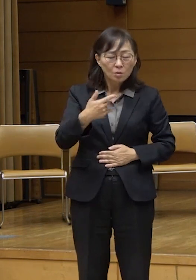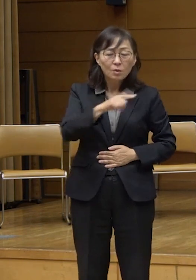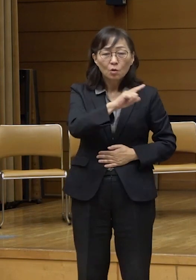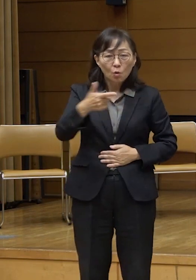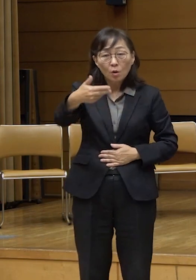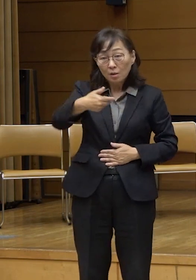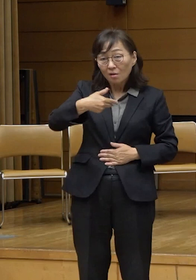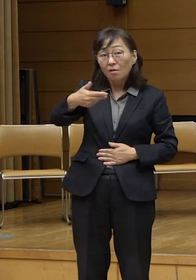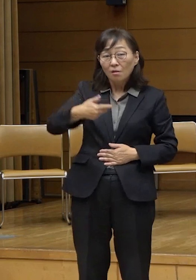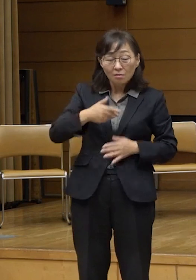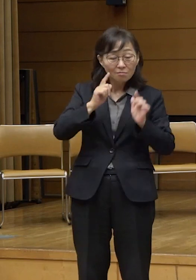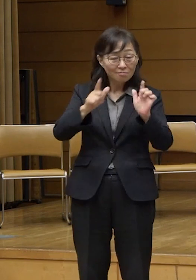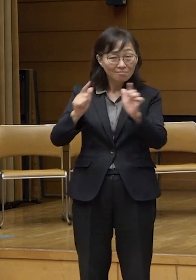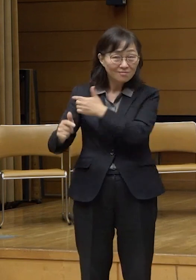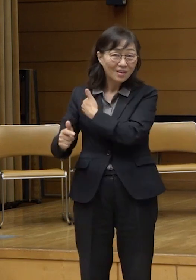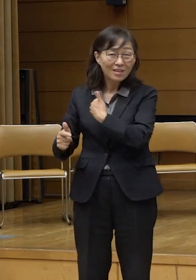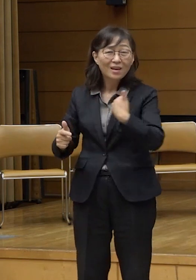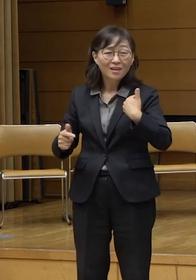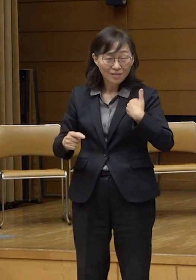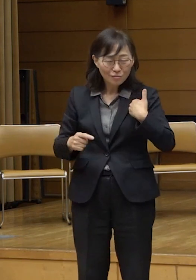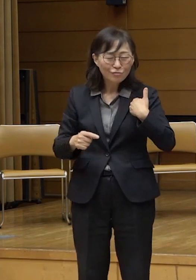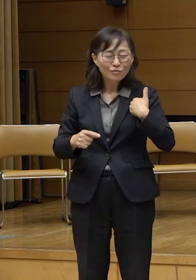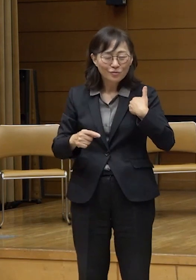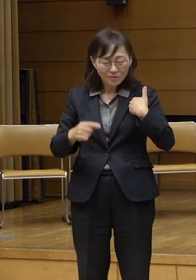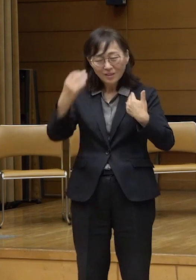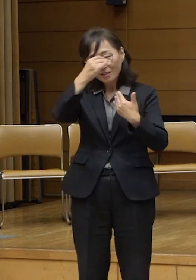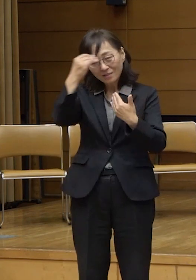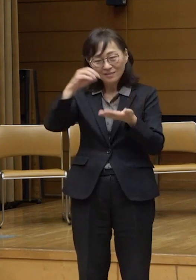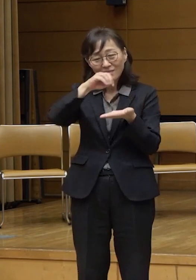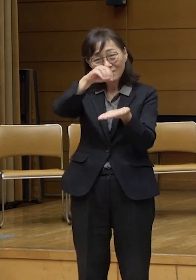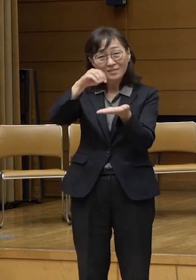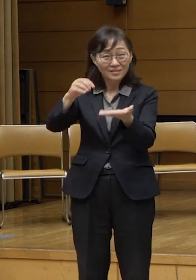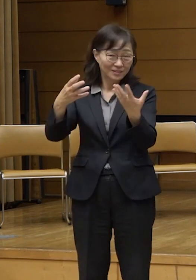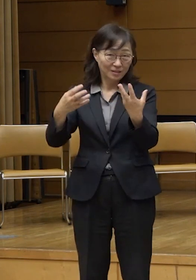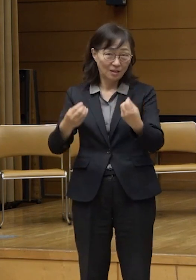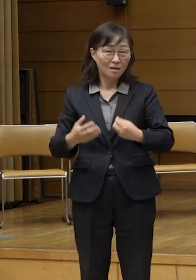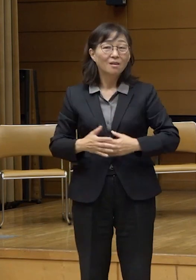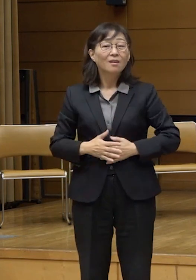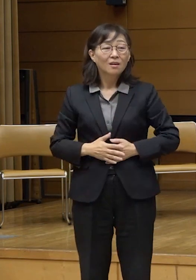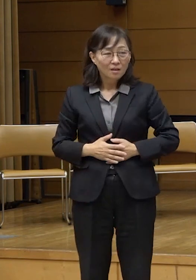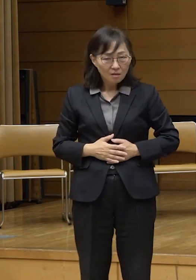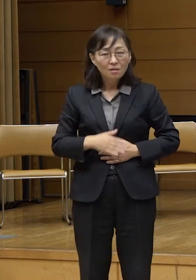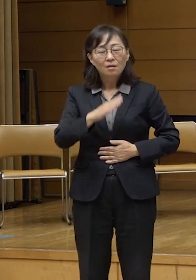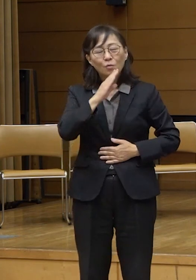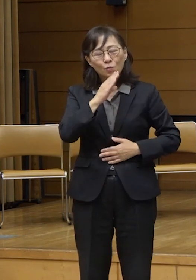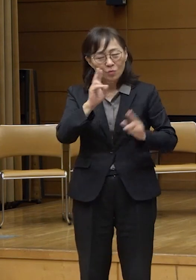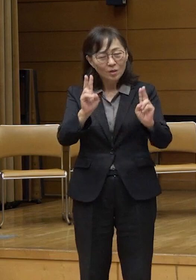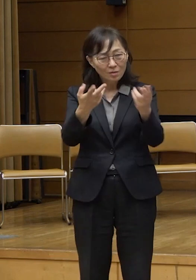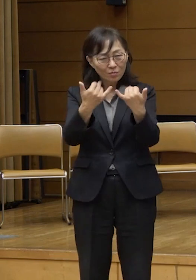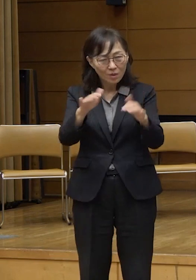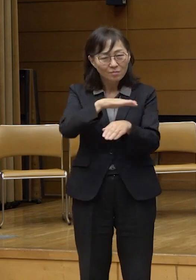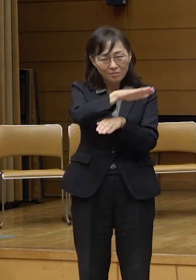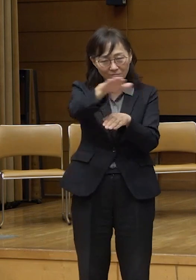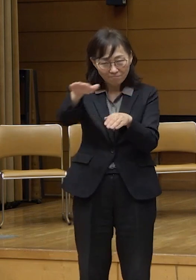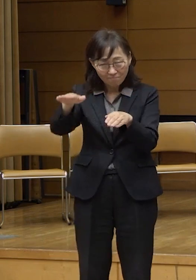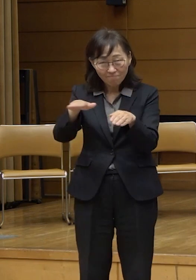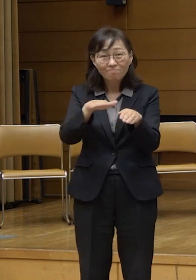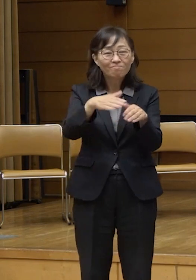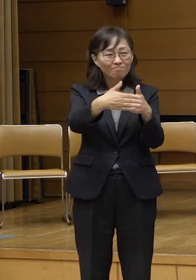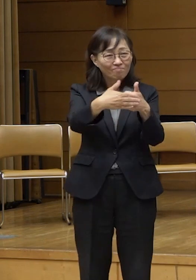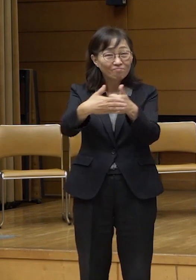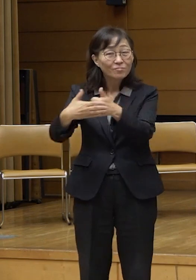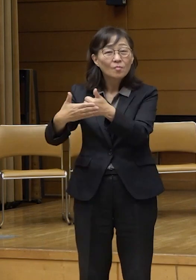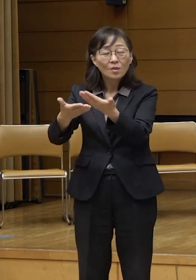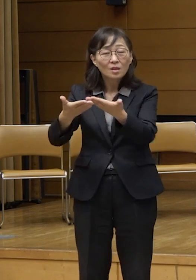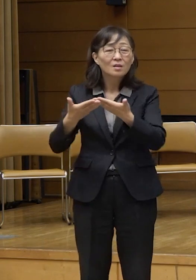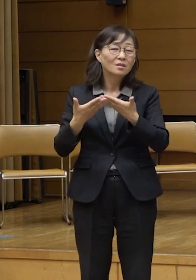けないというのがあるので、参加をさせてもらっております。本当に専門家の方々にお世話になるということで、埼玉県